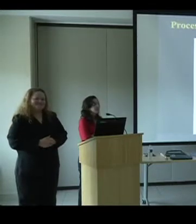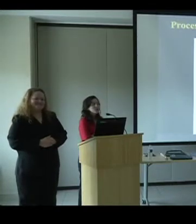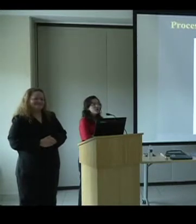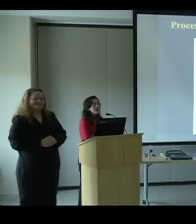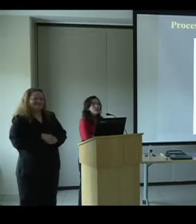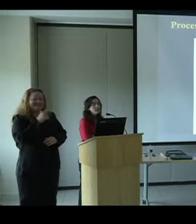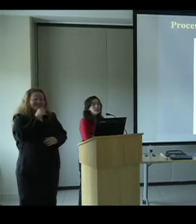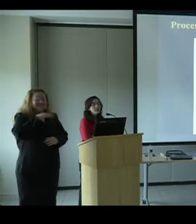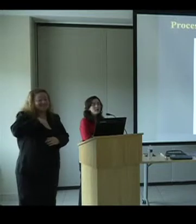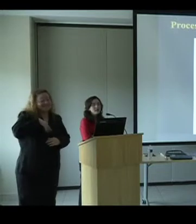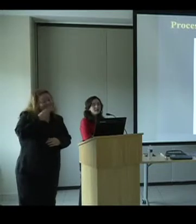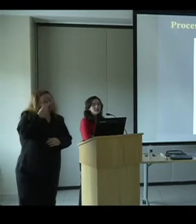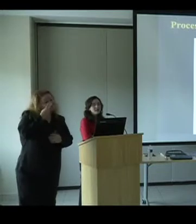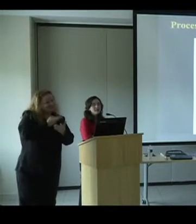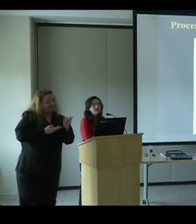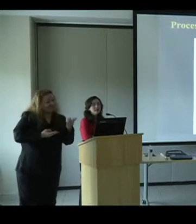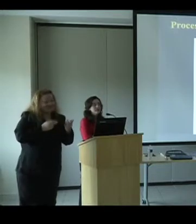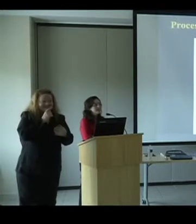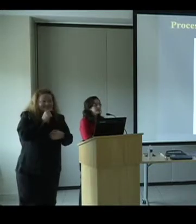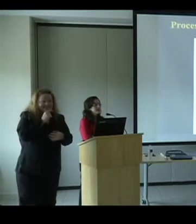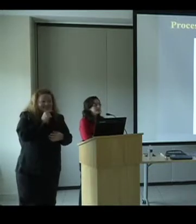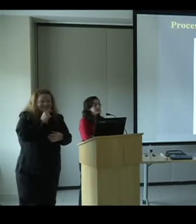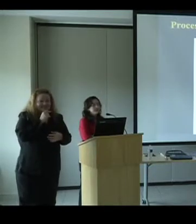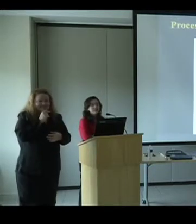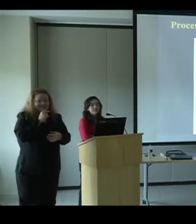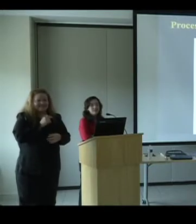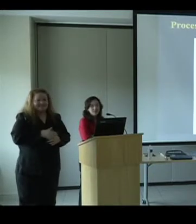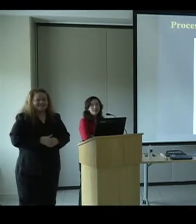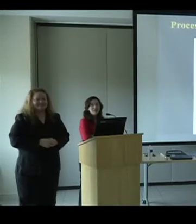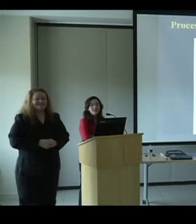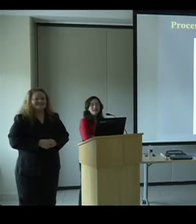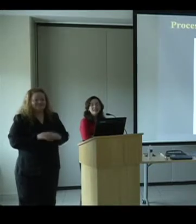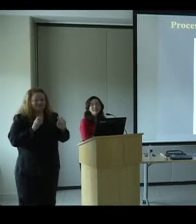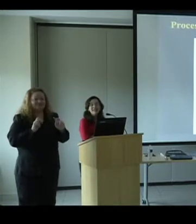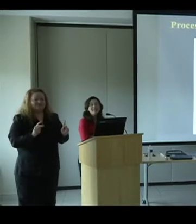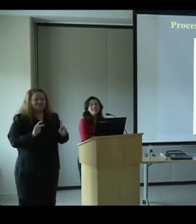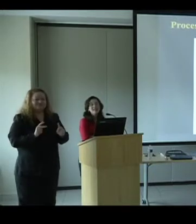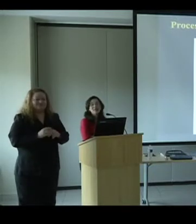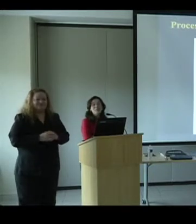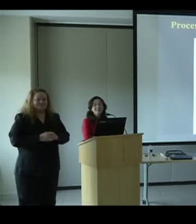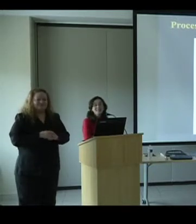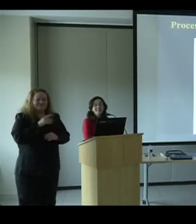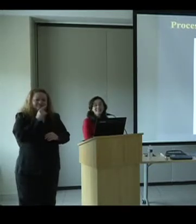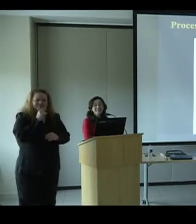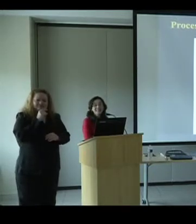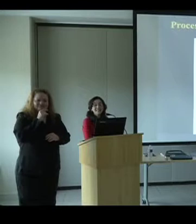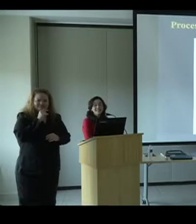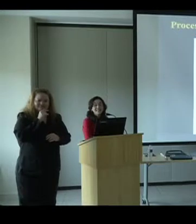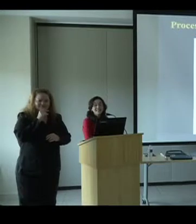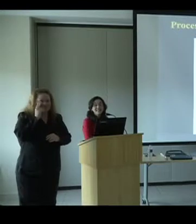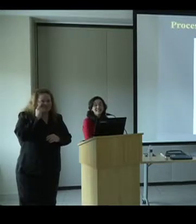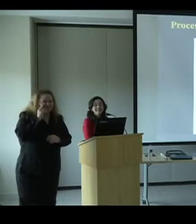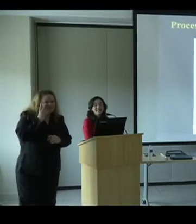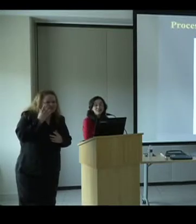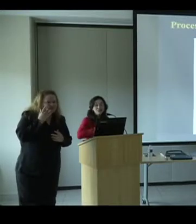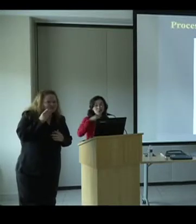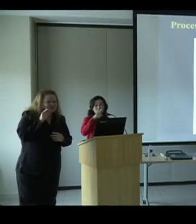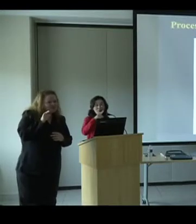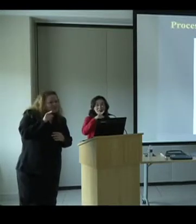quién todavía no ve a ambas Okay aquí a quién no ves